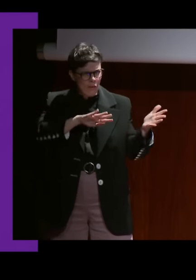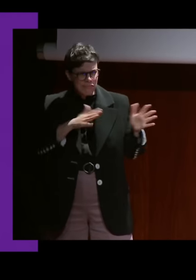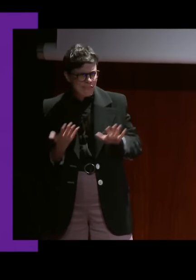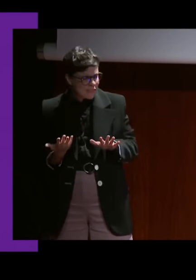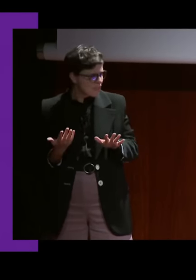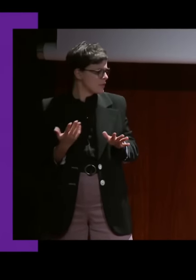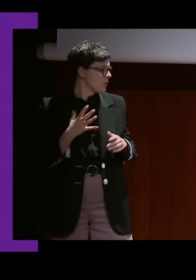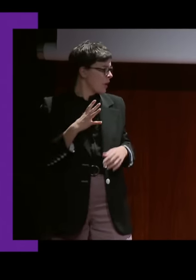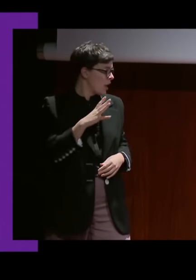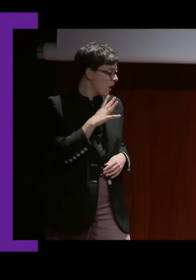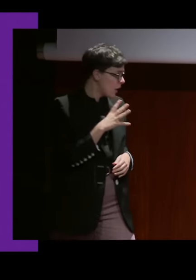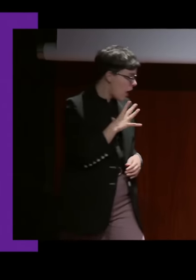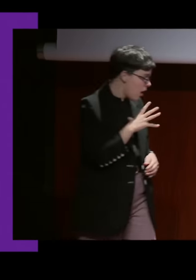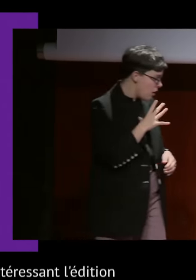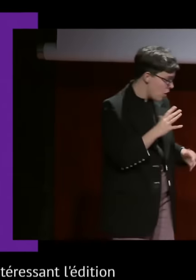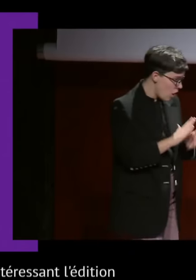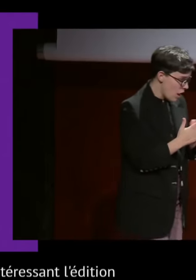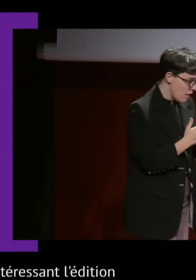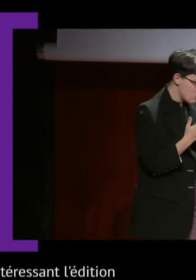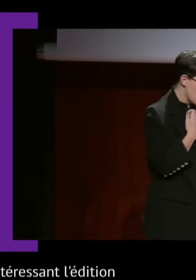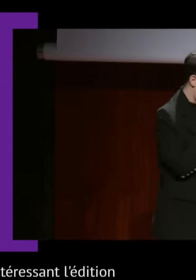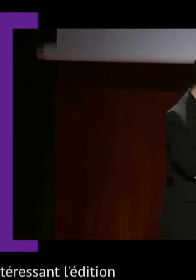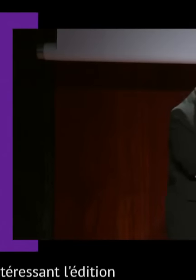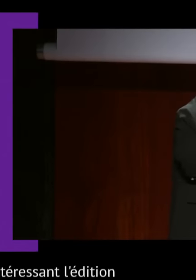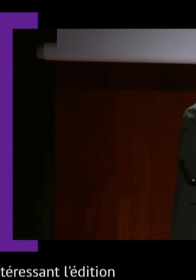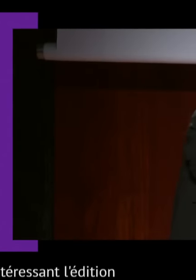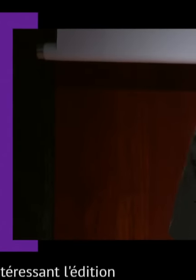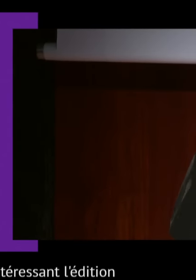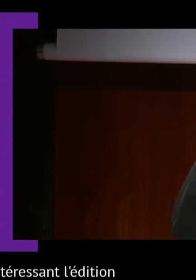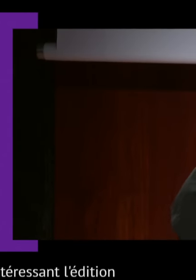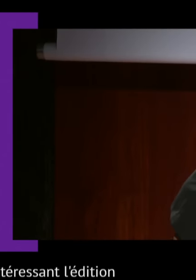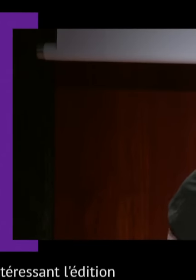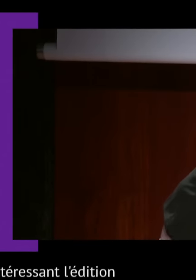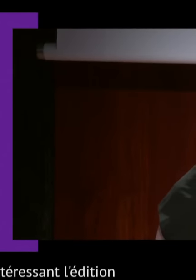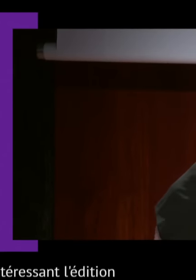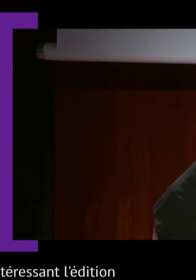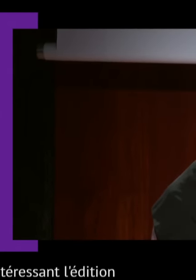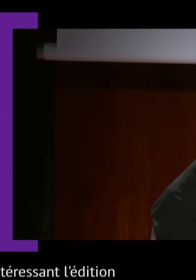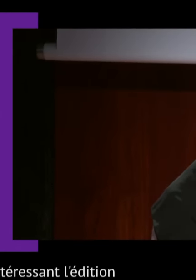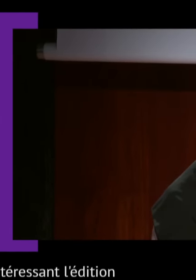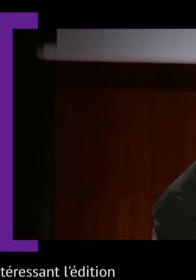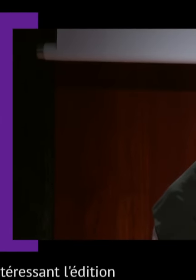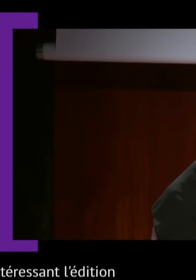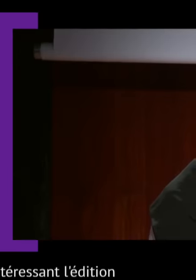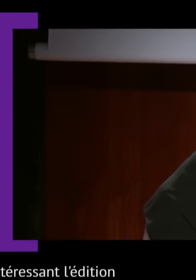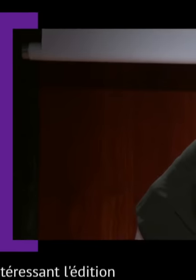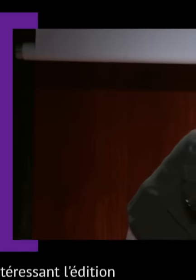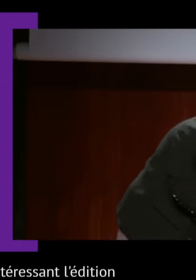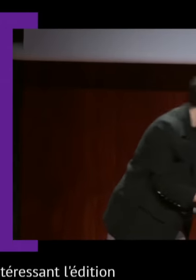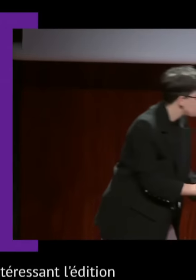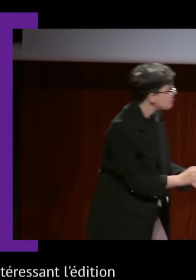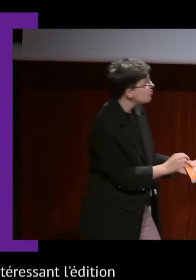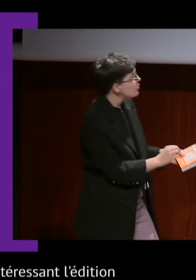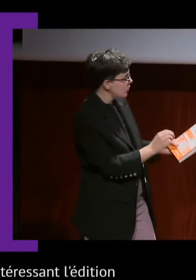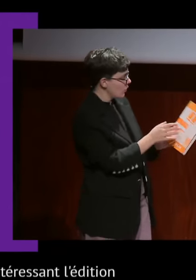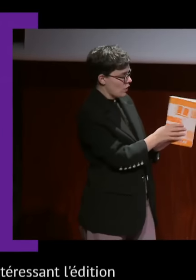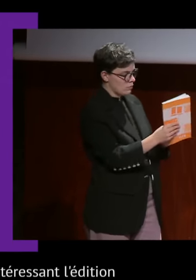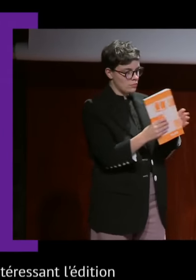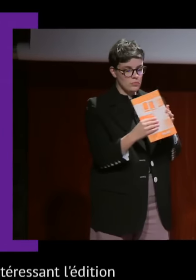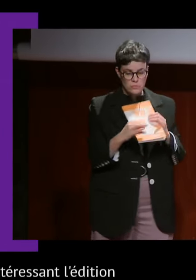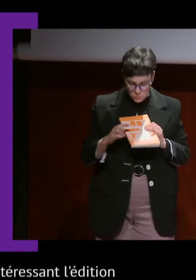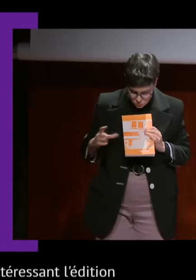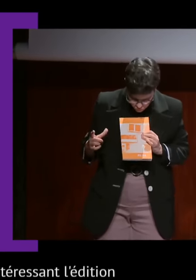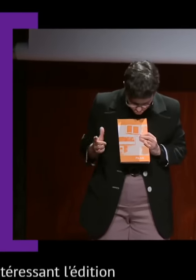La langue des signes ne s'écrit pas. Mis à part le système sign writing, il n'y a pas de système d'écriture de la langue des signes.